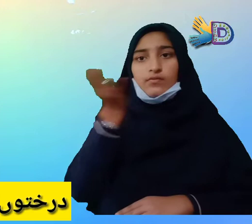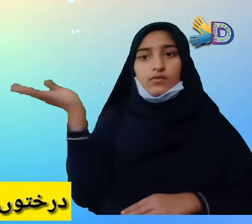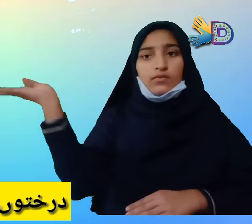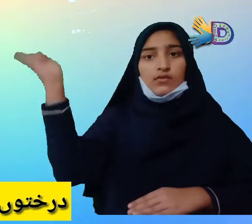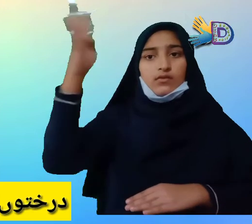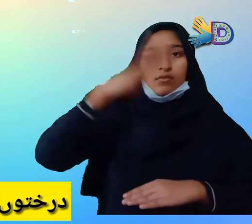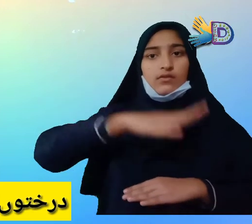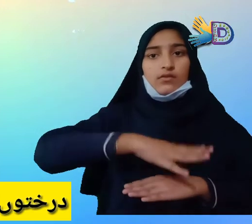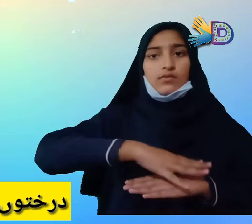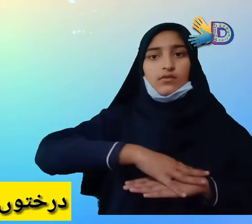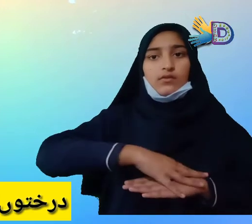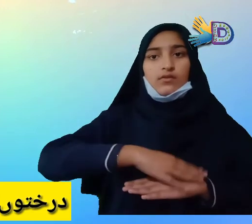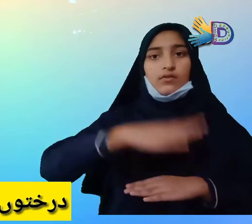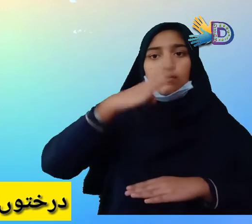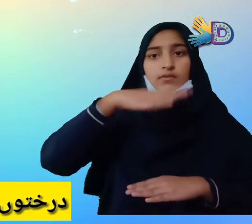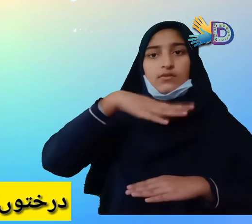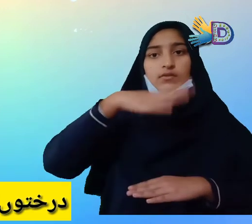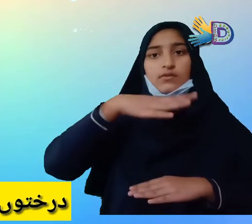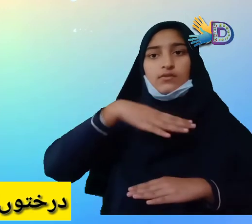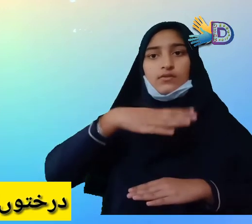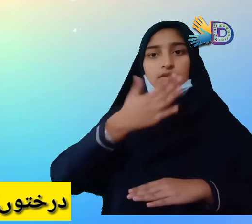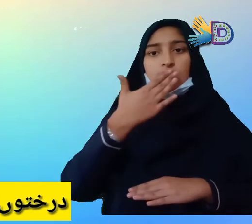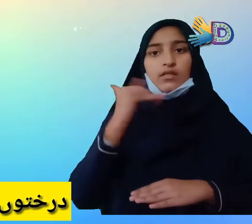ओस पड़ी है।